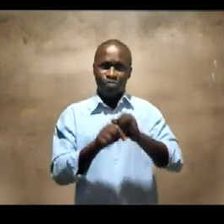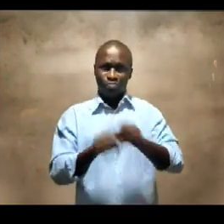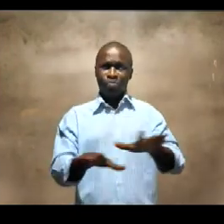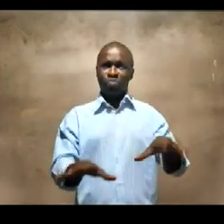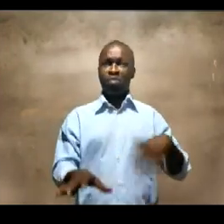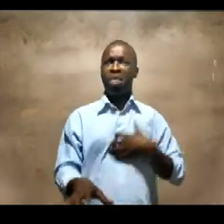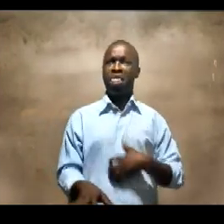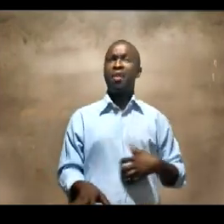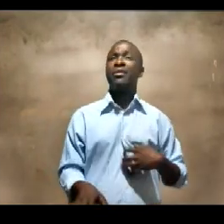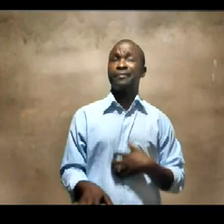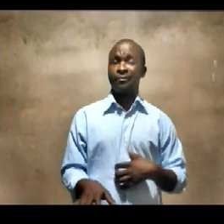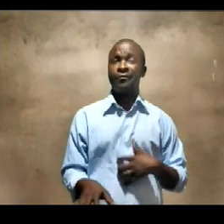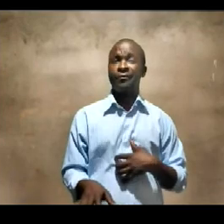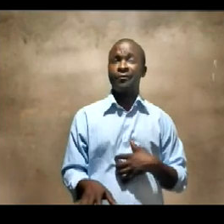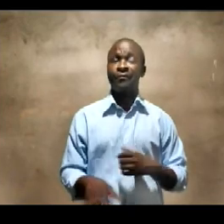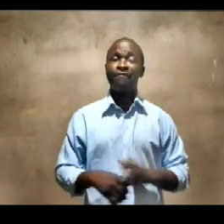opération de l'armée.